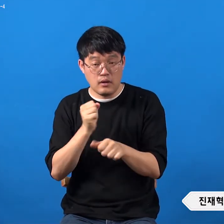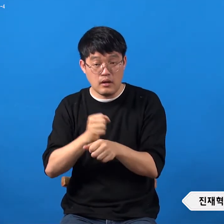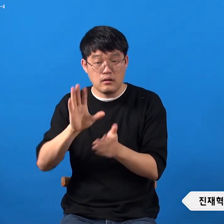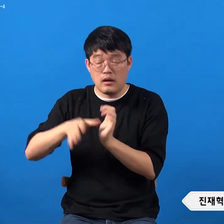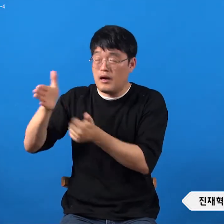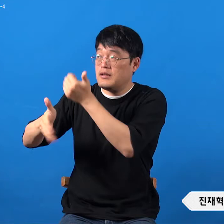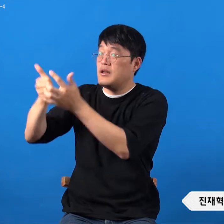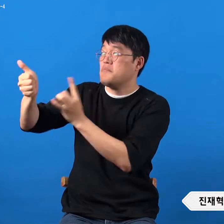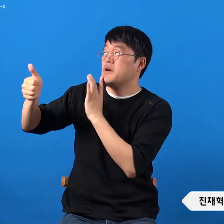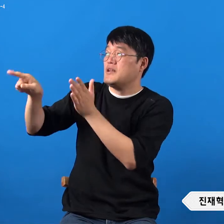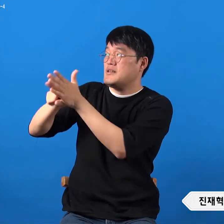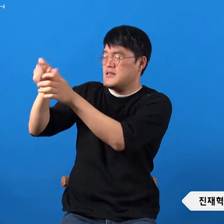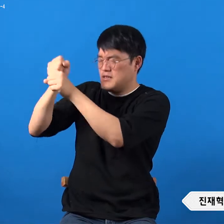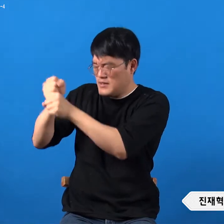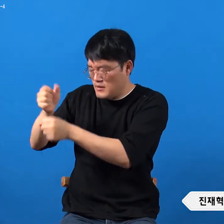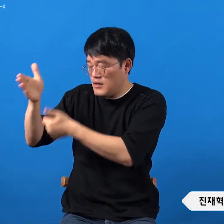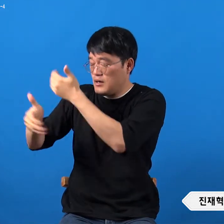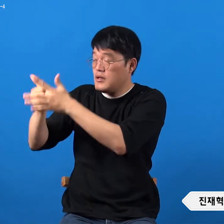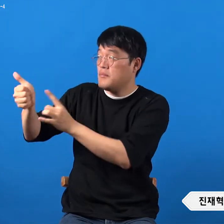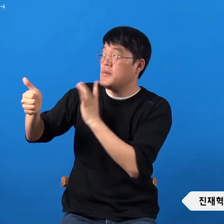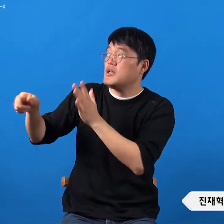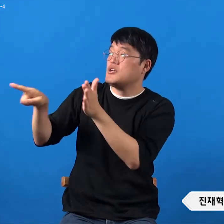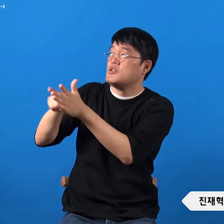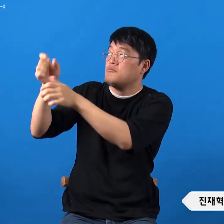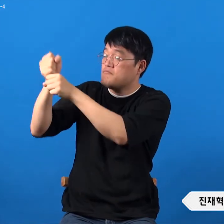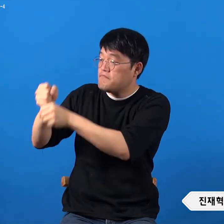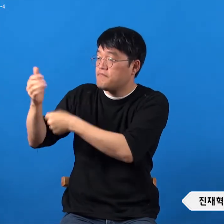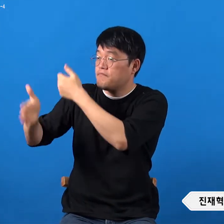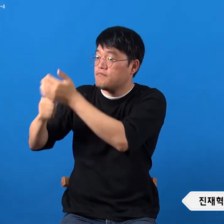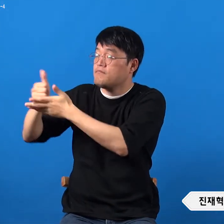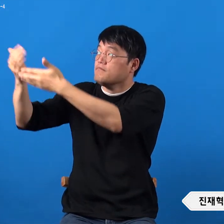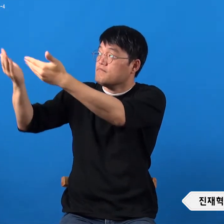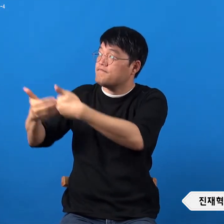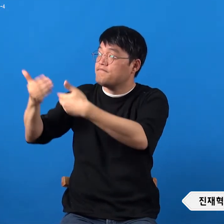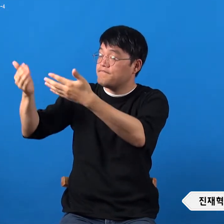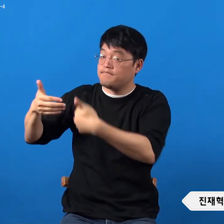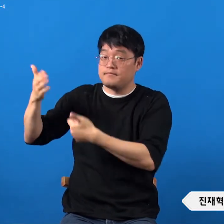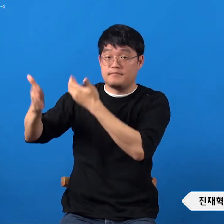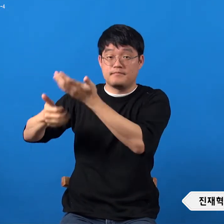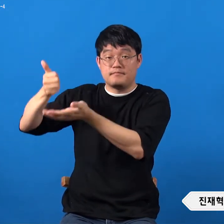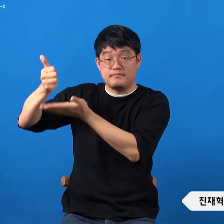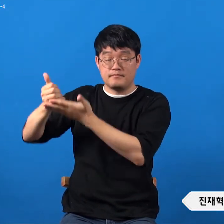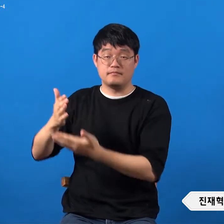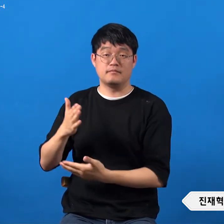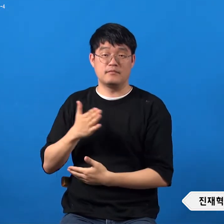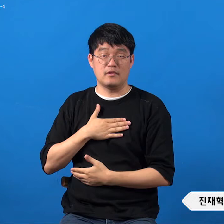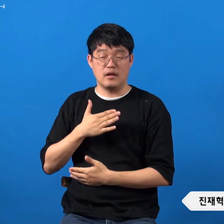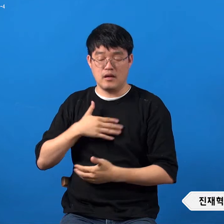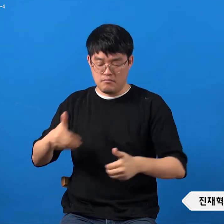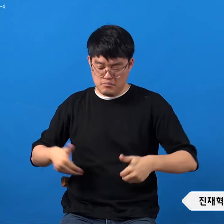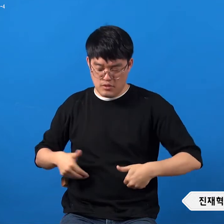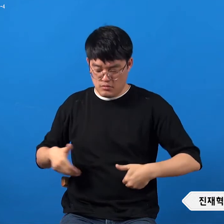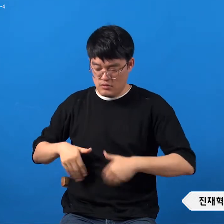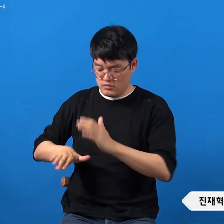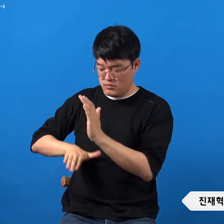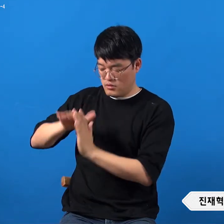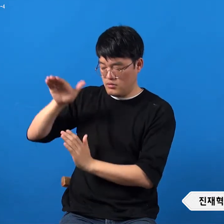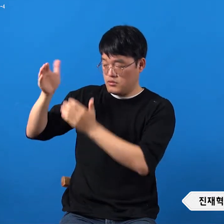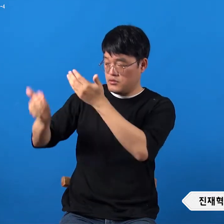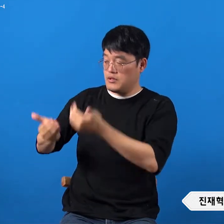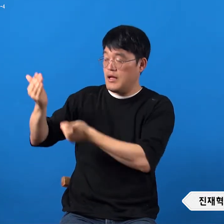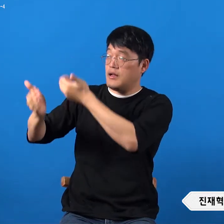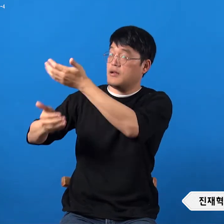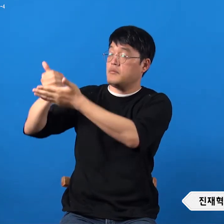의지합니다. 하나님만을 신뢰합니다. 그 공급하시는 하나님, 나의 필요를 채우시는